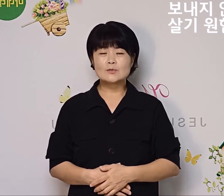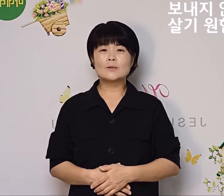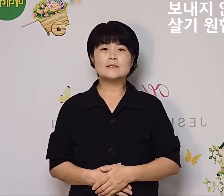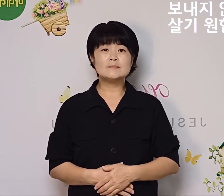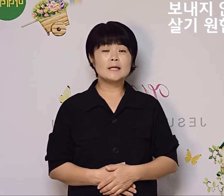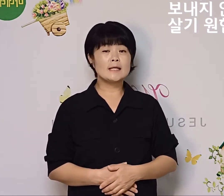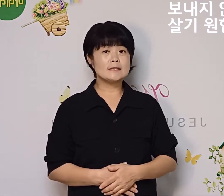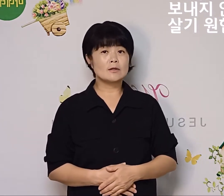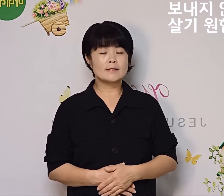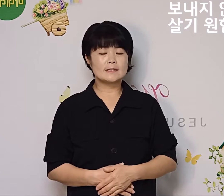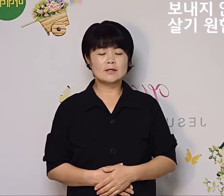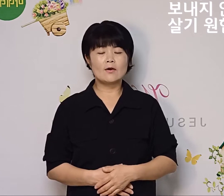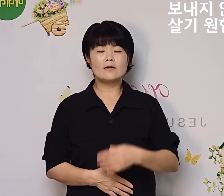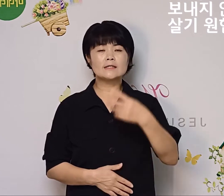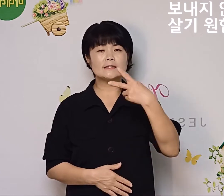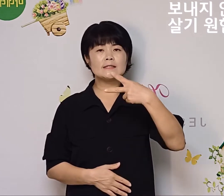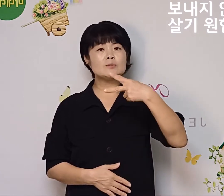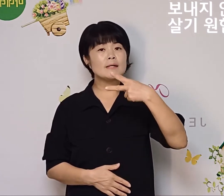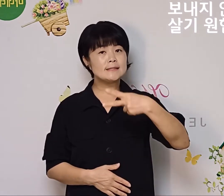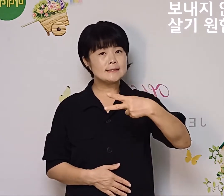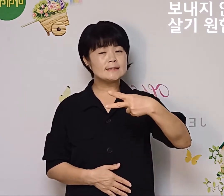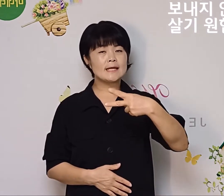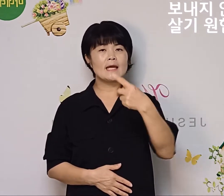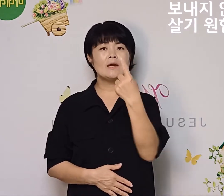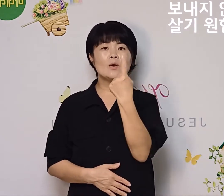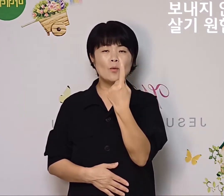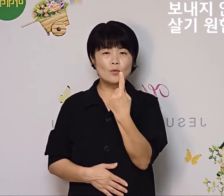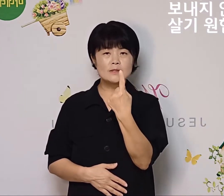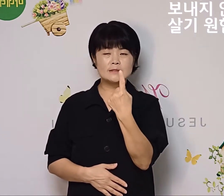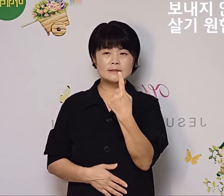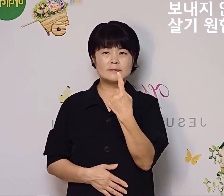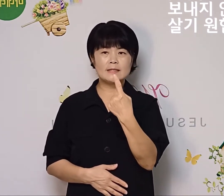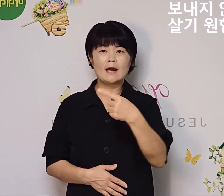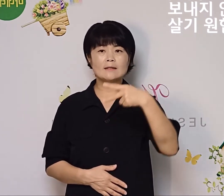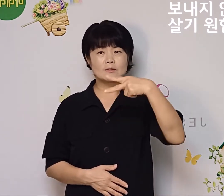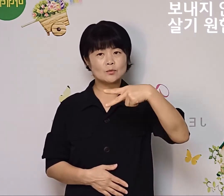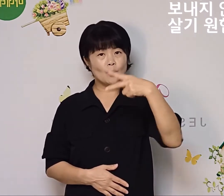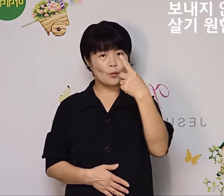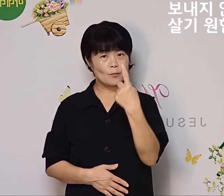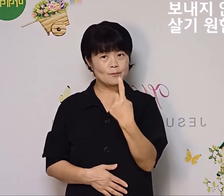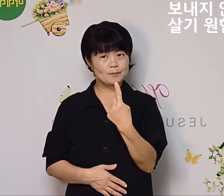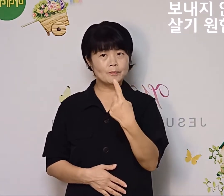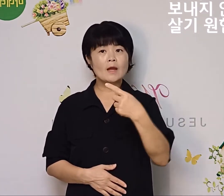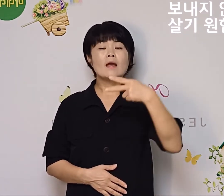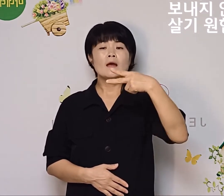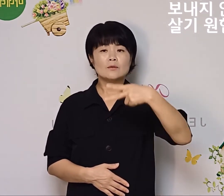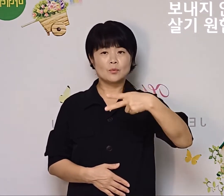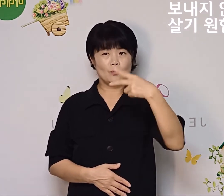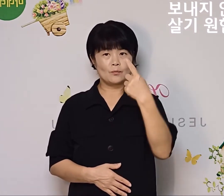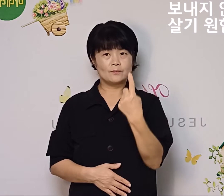강조의 의미가 있는 것 같아서 그래서 지와 디귿에 오를 넣습니다. 그래서 도